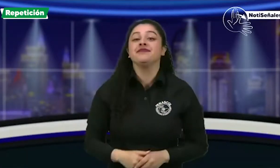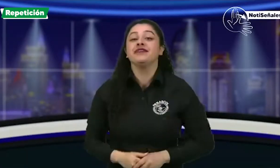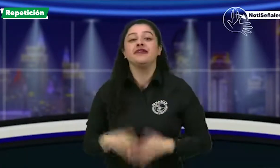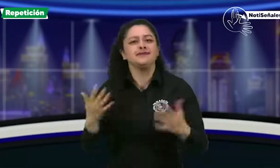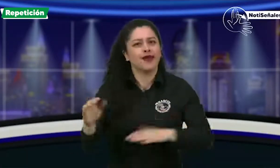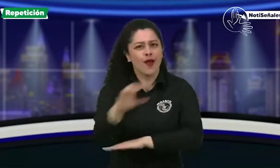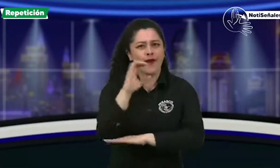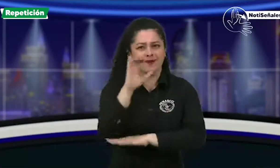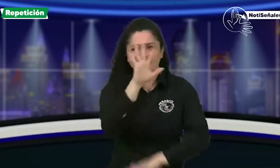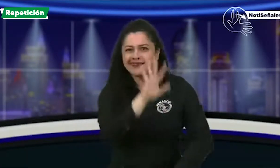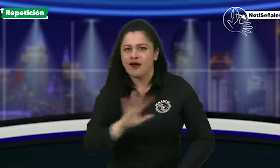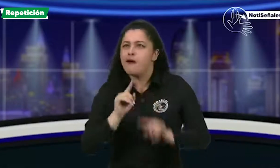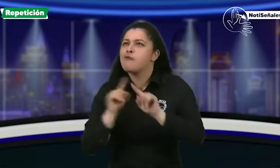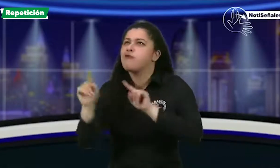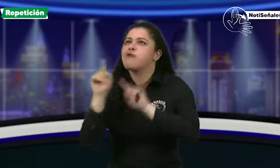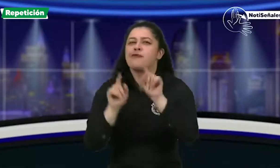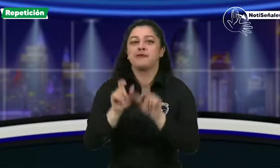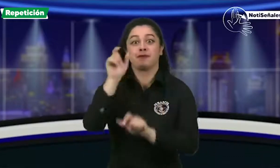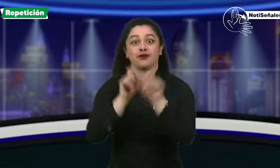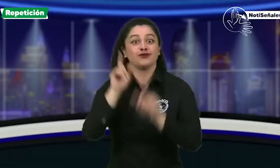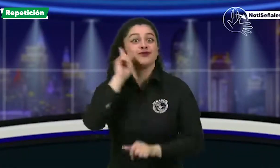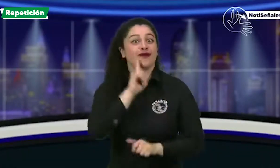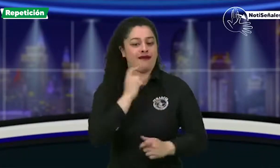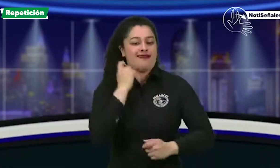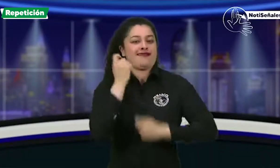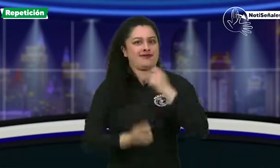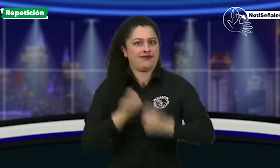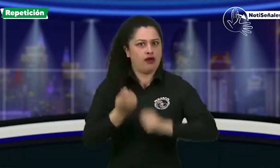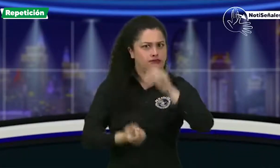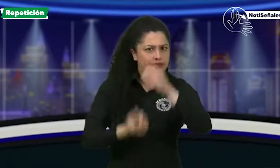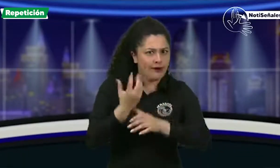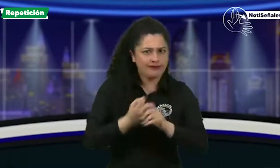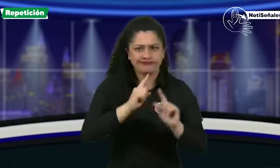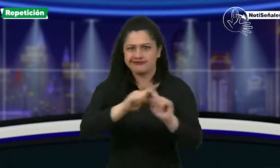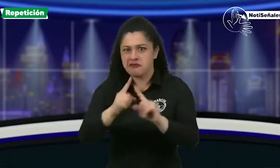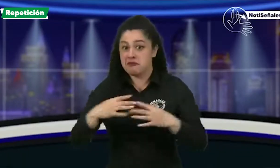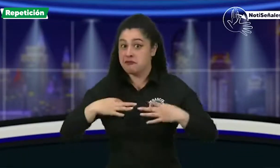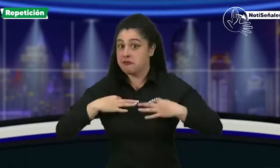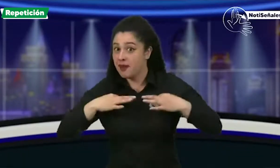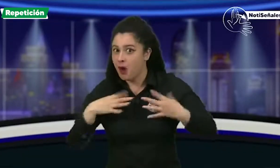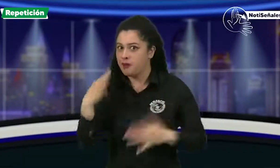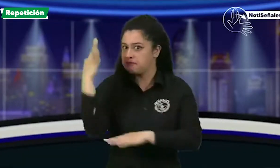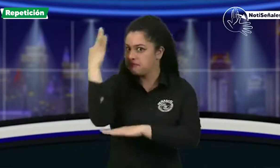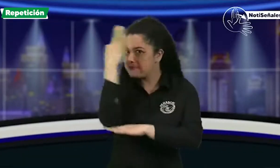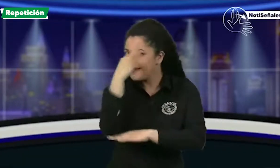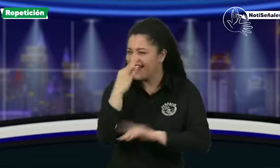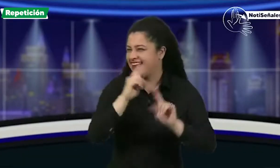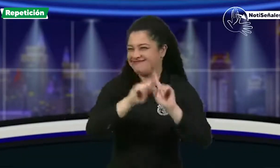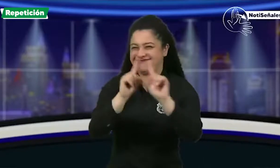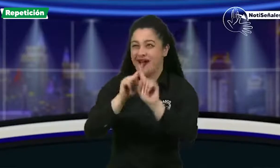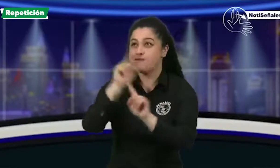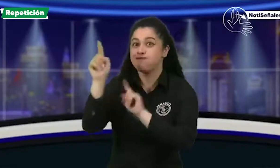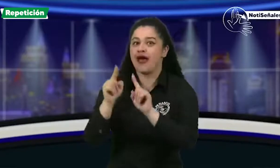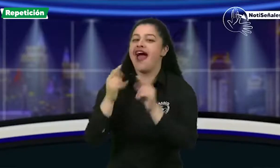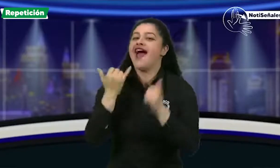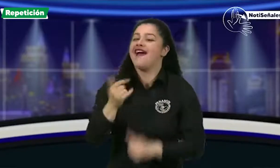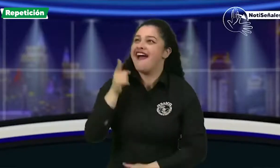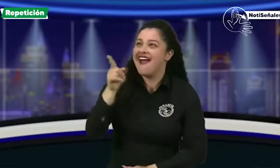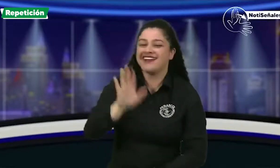nosotros y esto cambiando de tema en Colombia las personas sordas son emprendedores venden diferentes productos